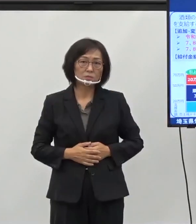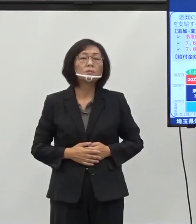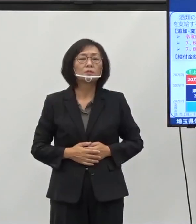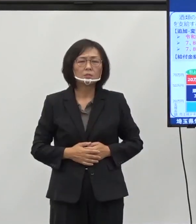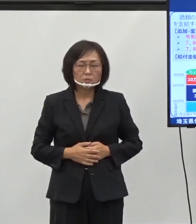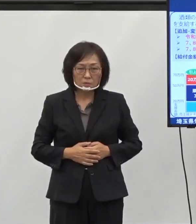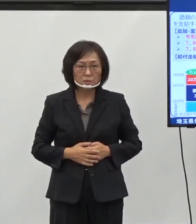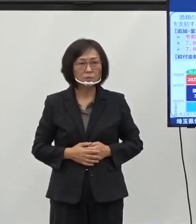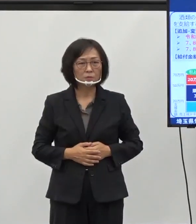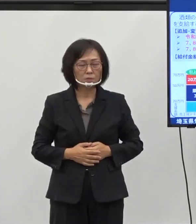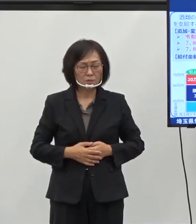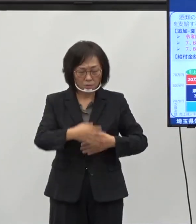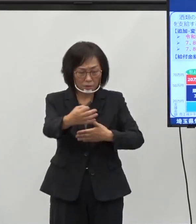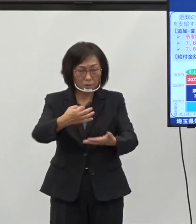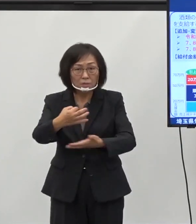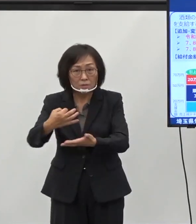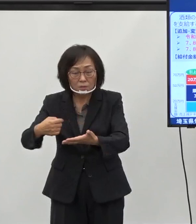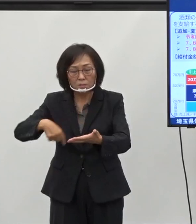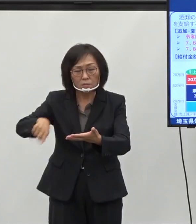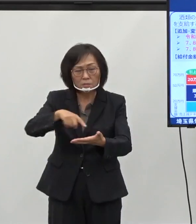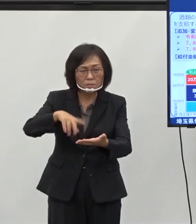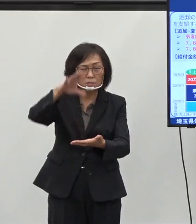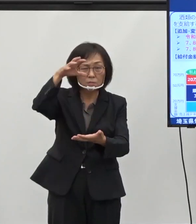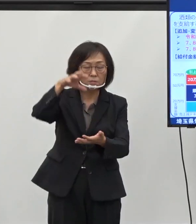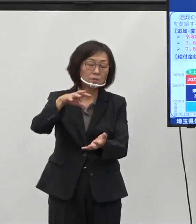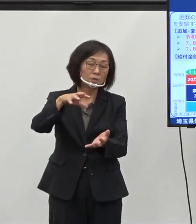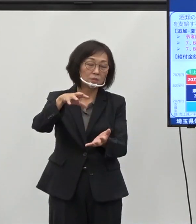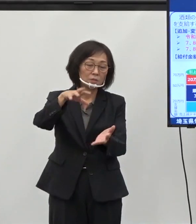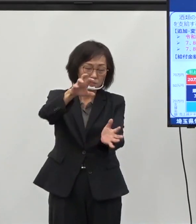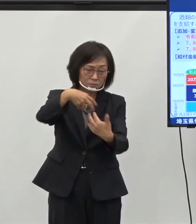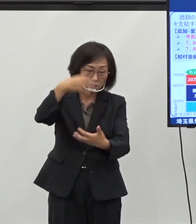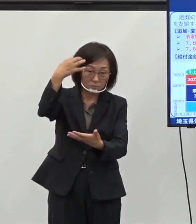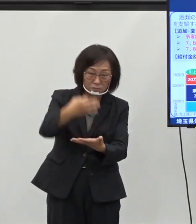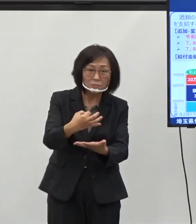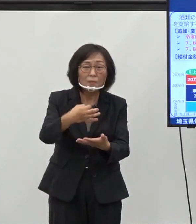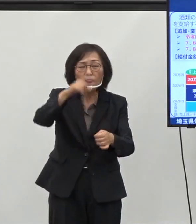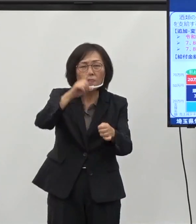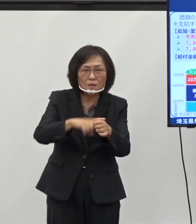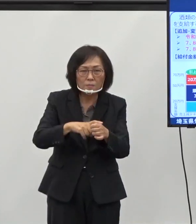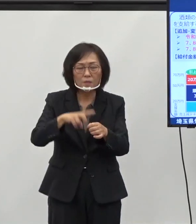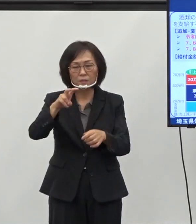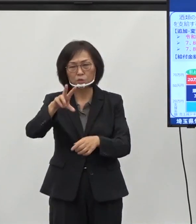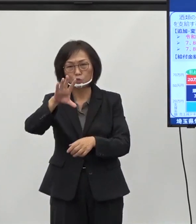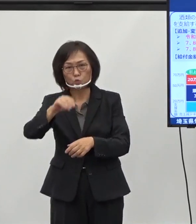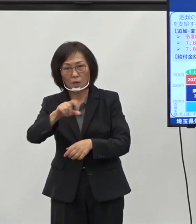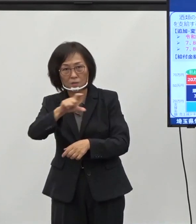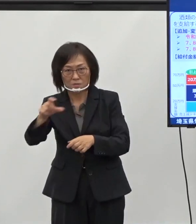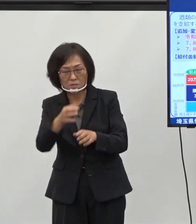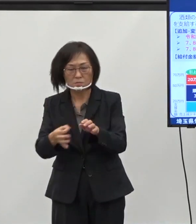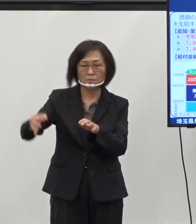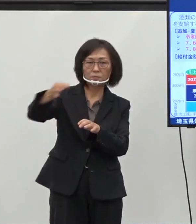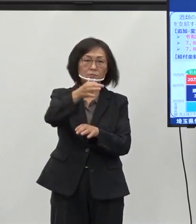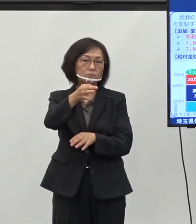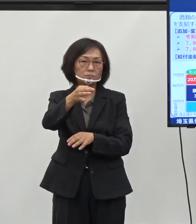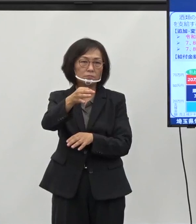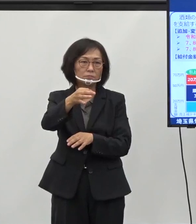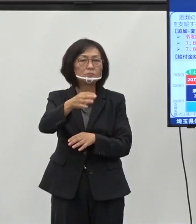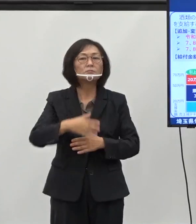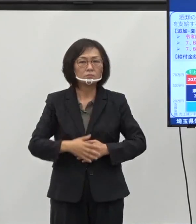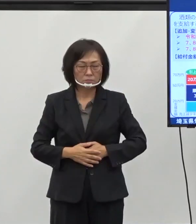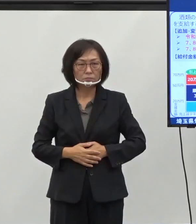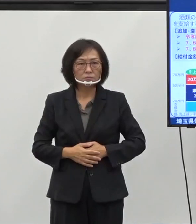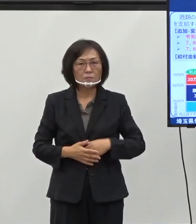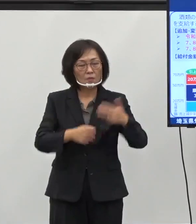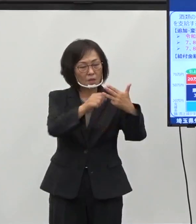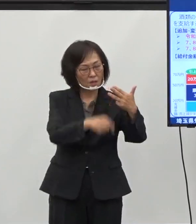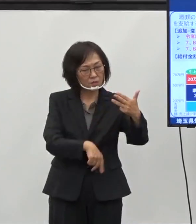万円のところに10万円を追加で支給をさせていただき、